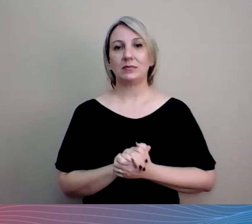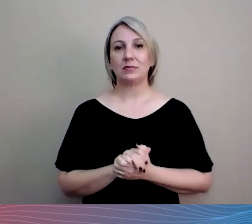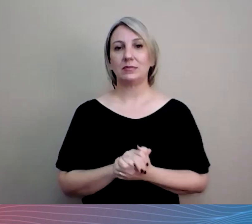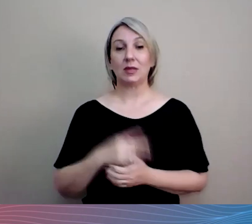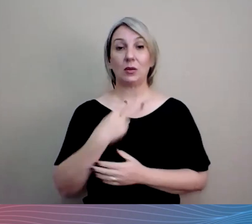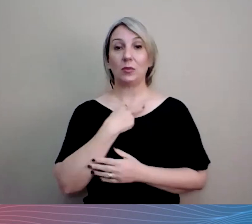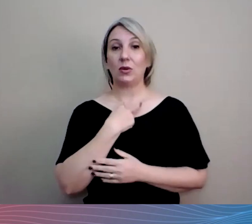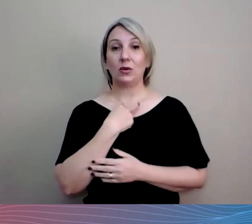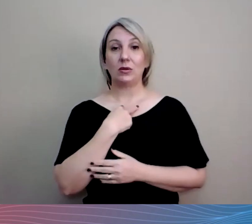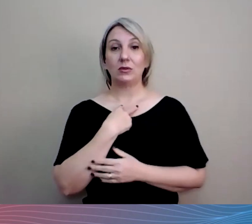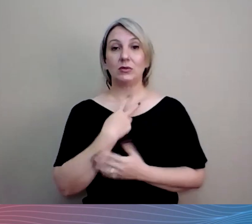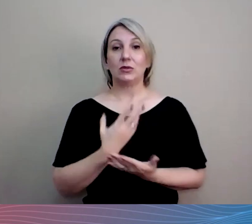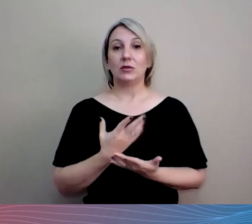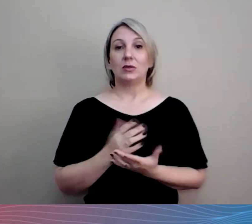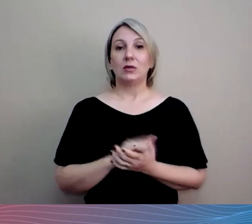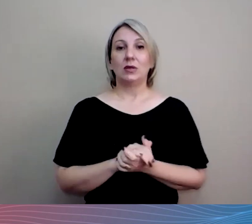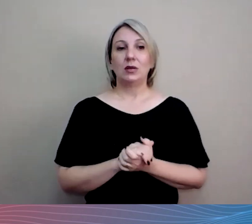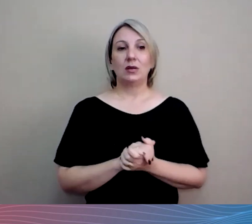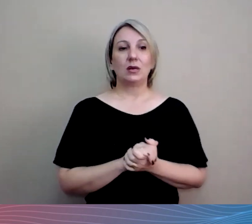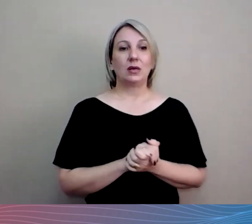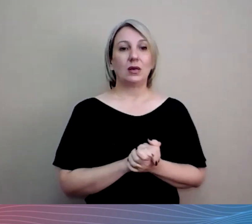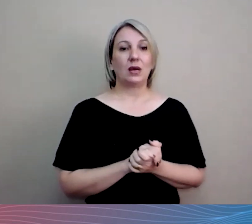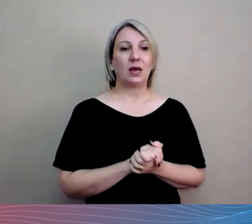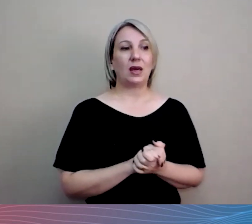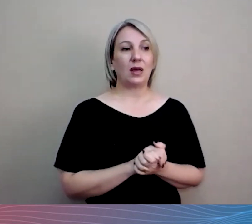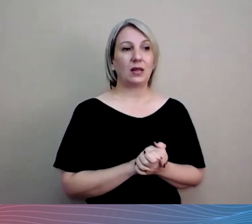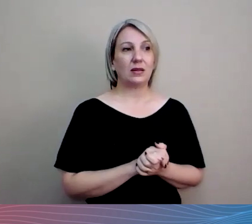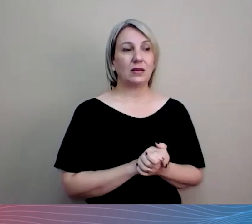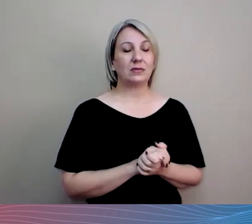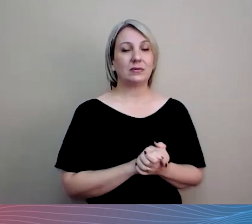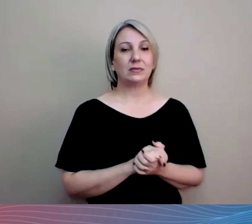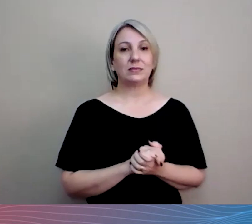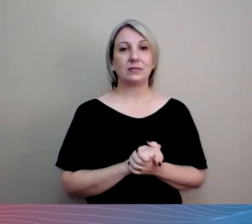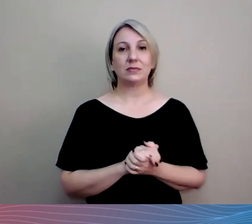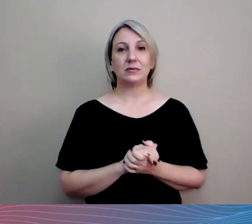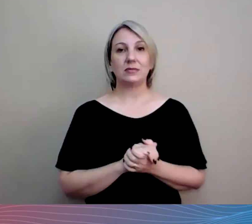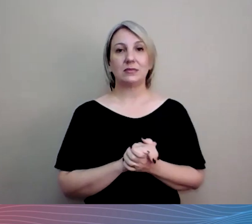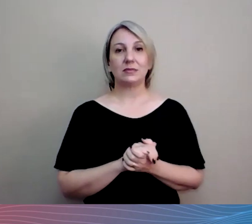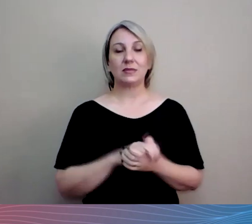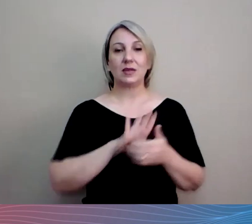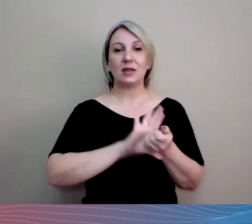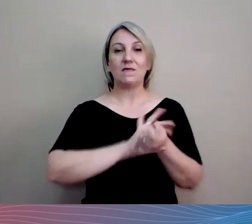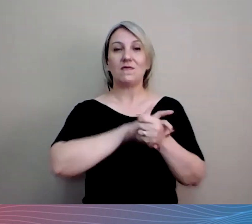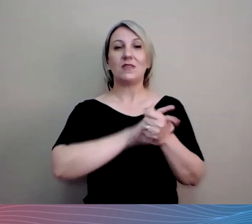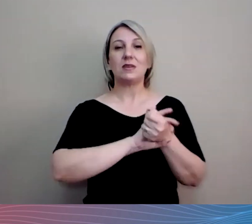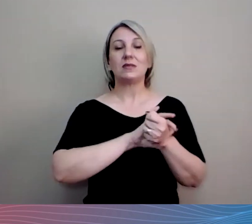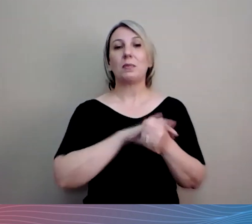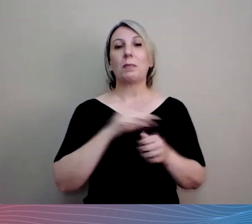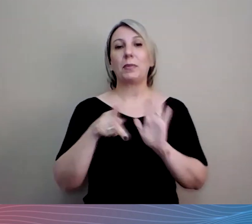resistir para se defender. Irmão, todo homem natural, ele está pronto para se defender. É ou não é